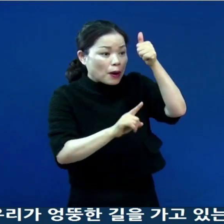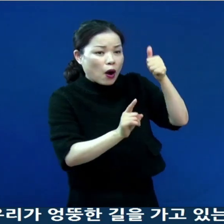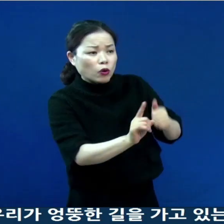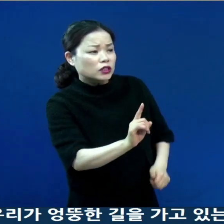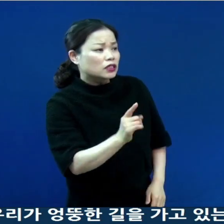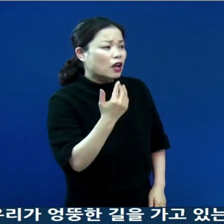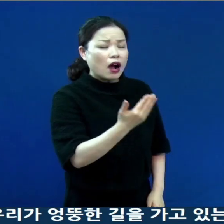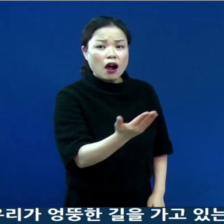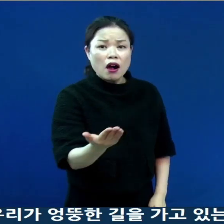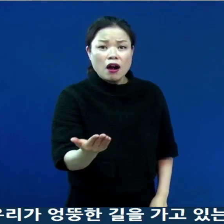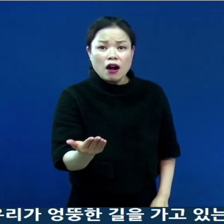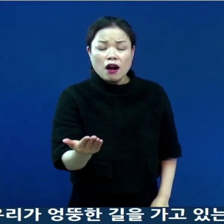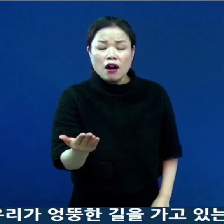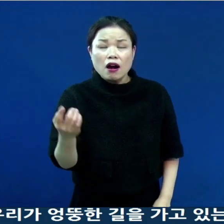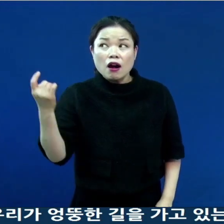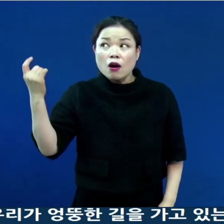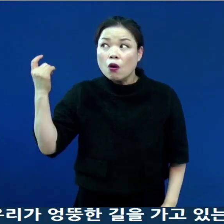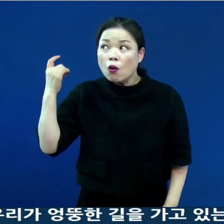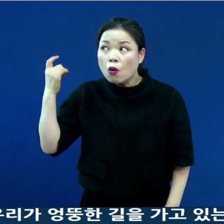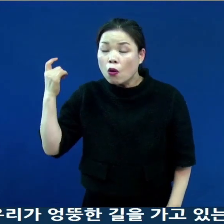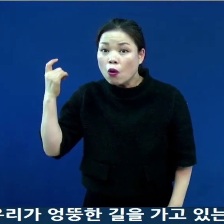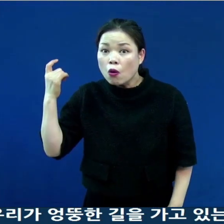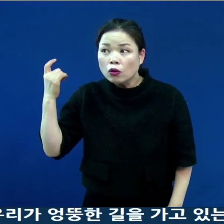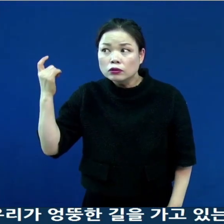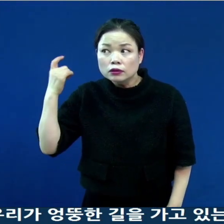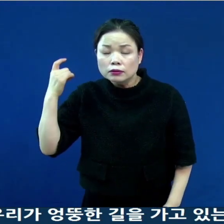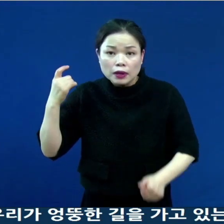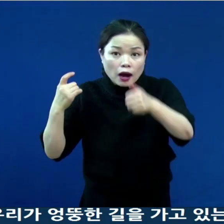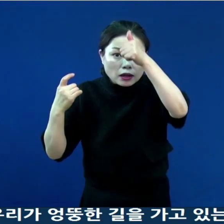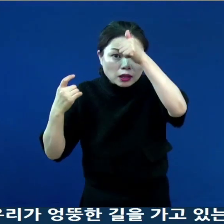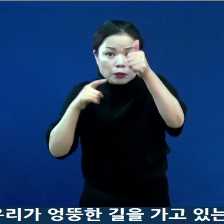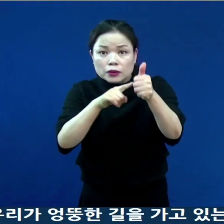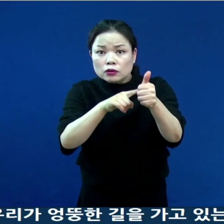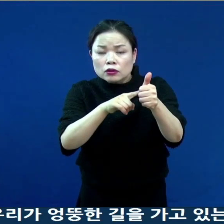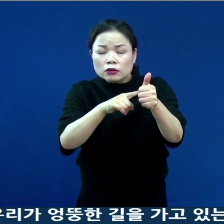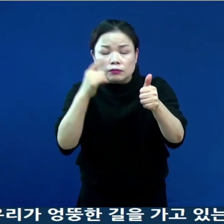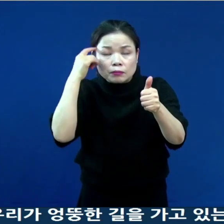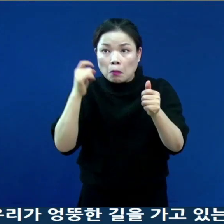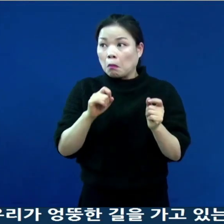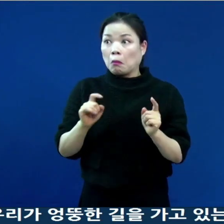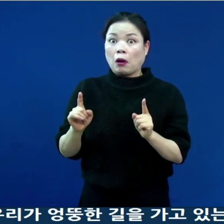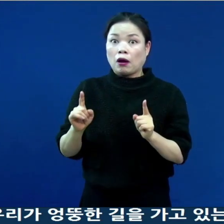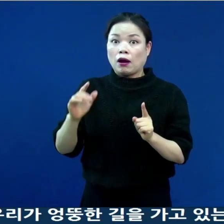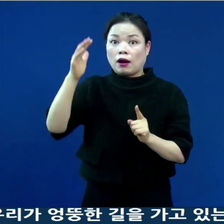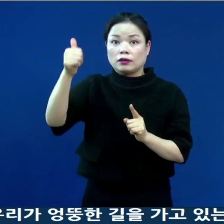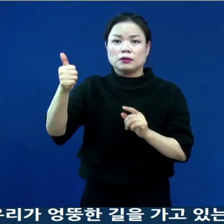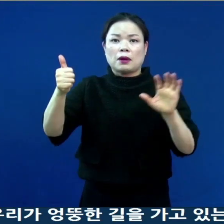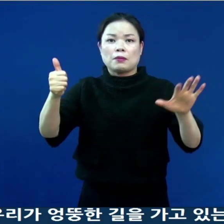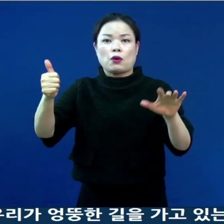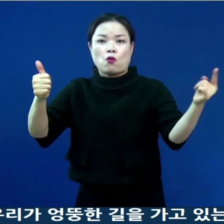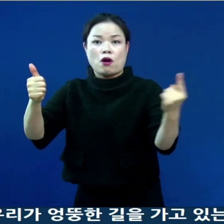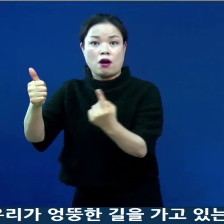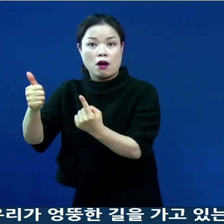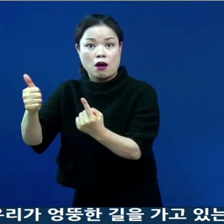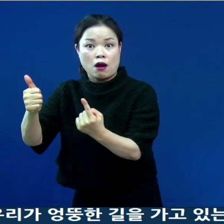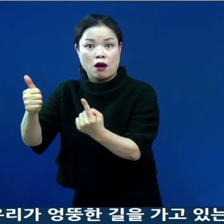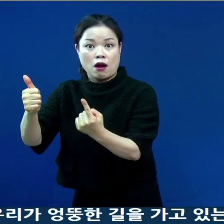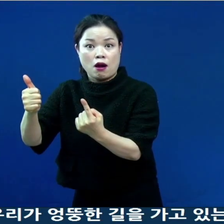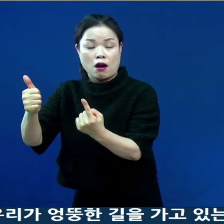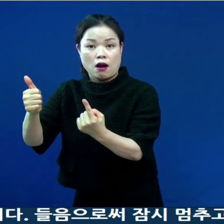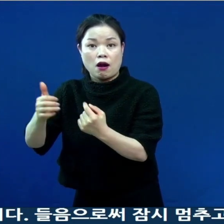어디 있느냐 들려준 것이죠. 그 소리를 듣고 아담이 정신을 차리고 하나님 앞에 나오는 겁니다. 그런데